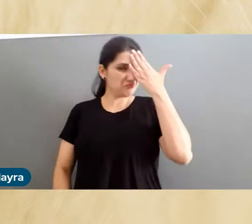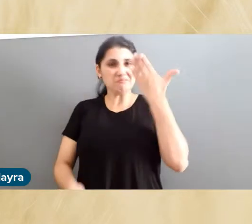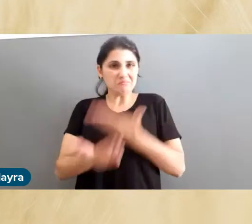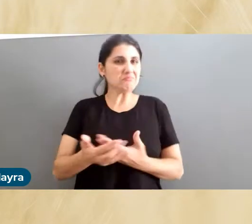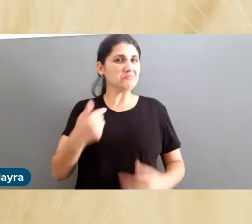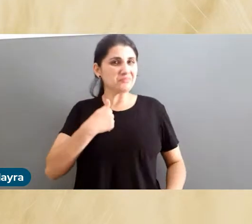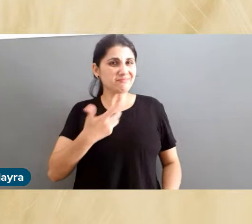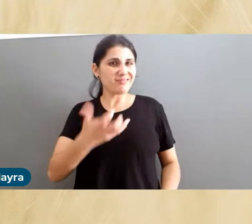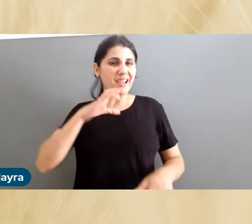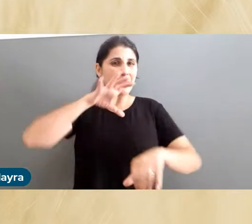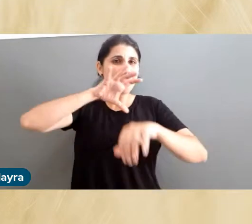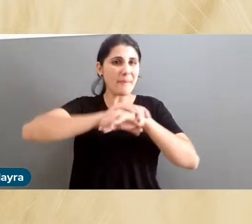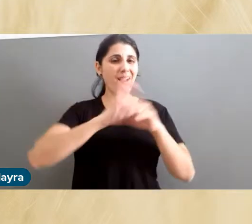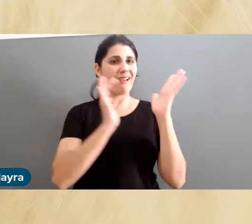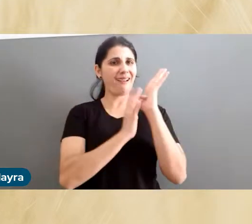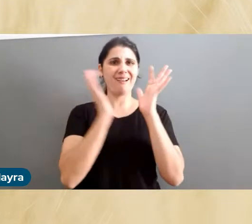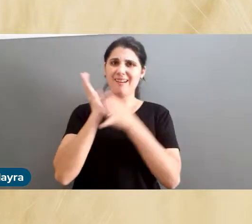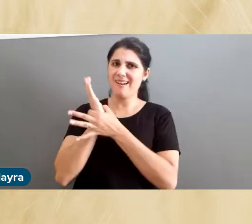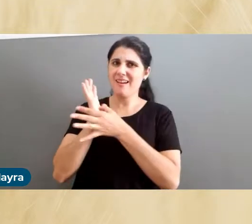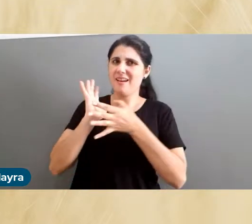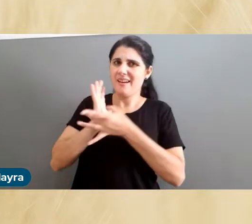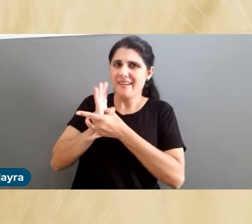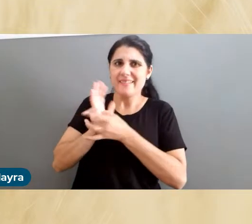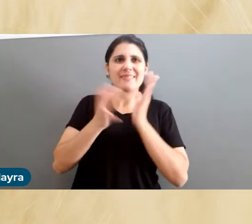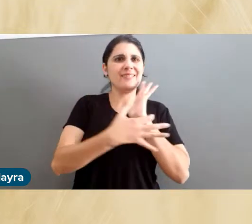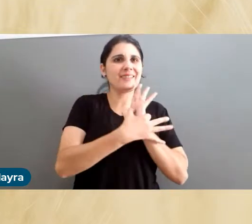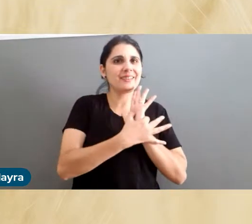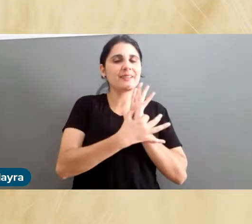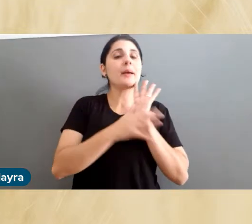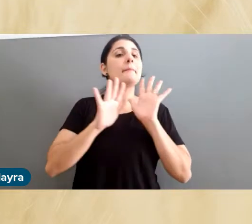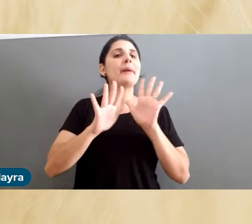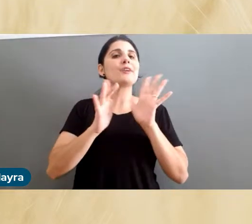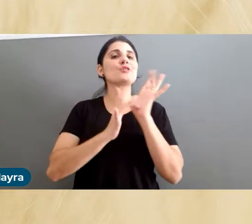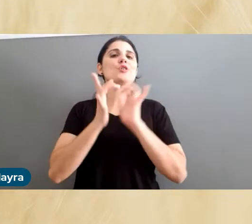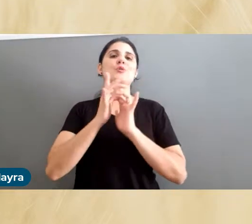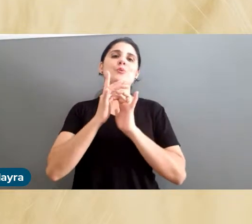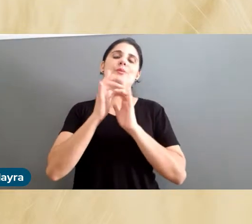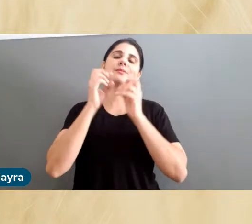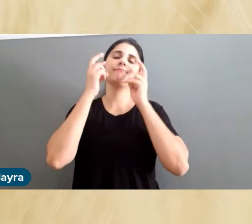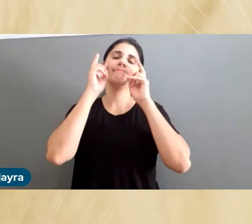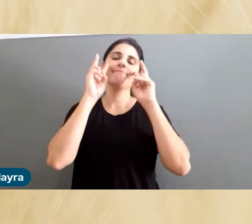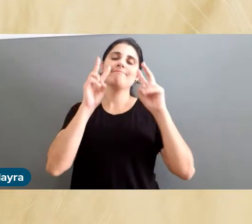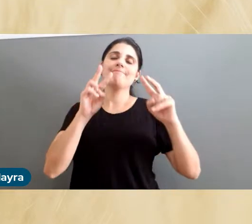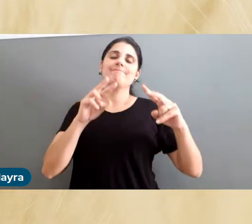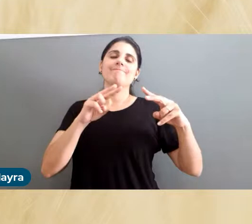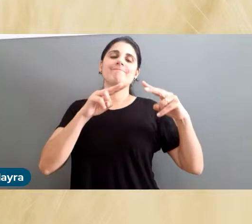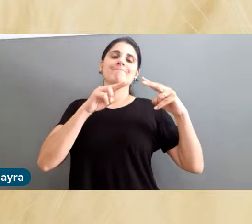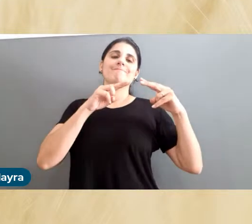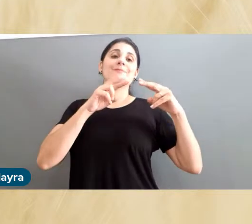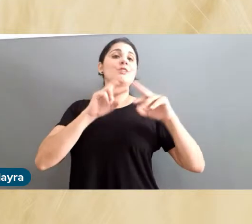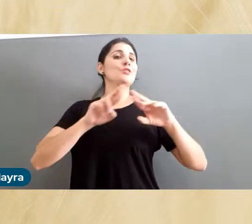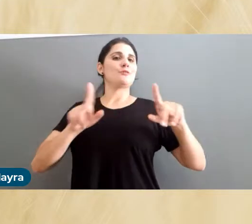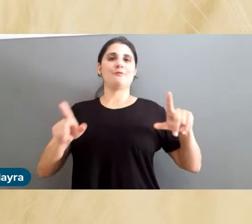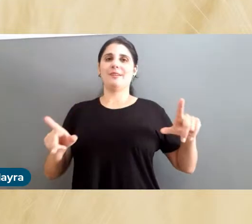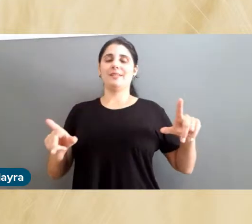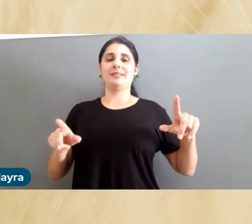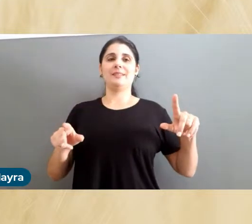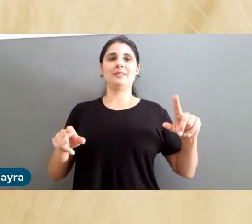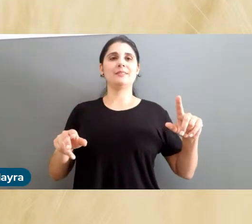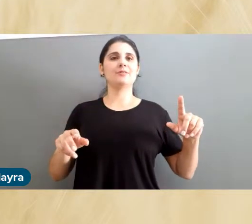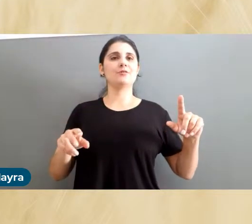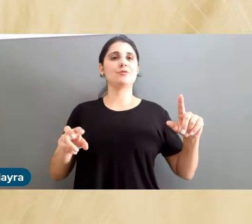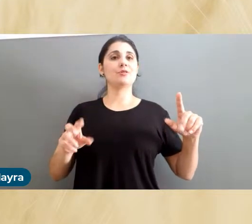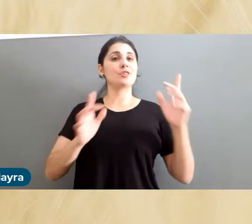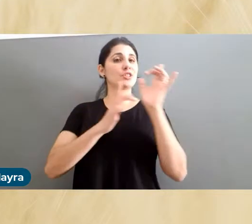as feridas? Mas o Cristo tinha um olhar diferente. Diante daquela indagação do discípulo